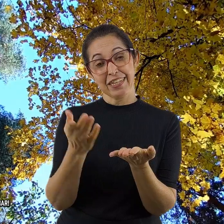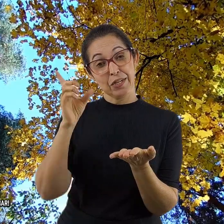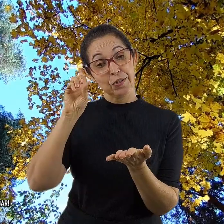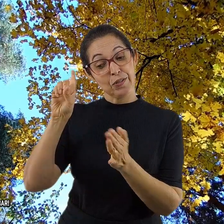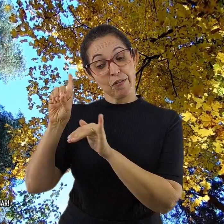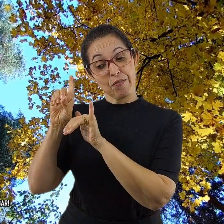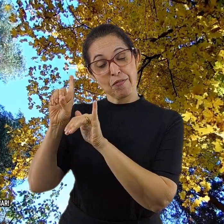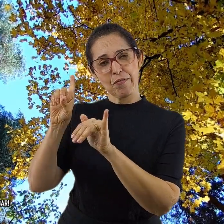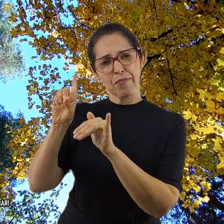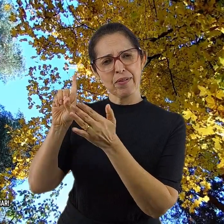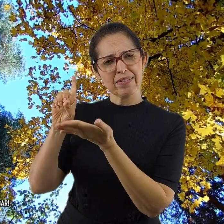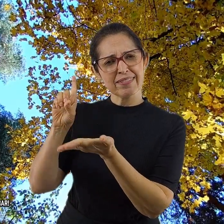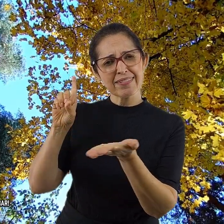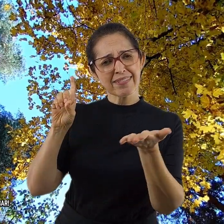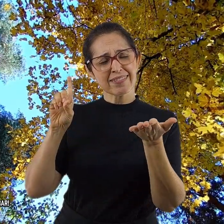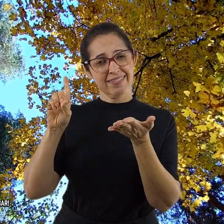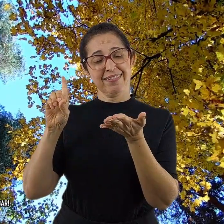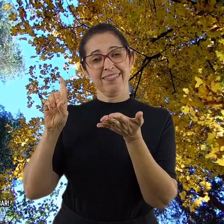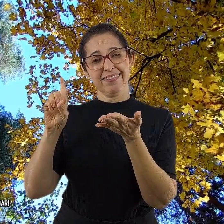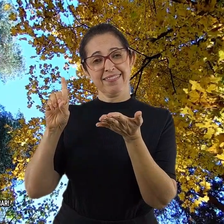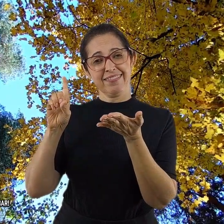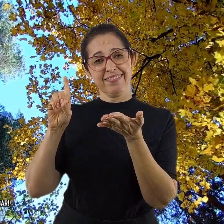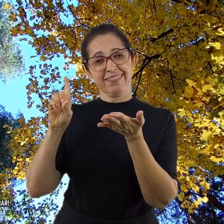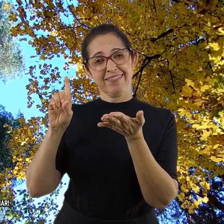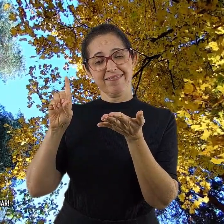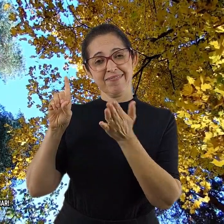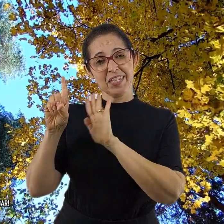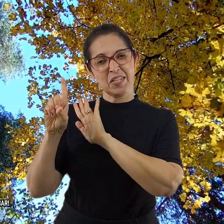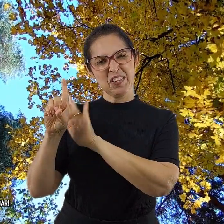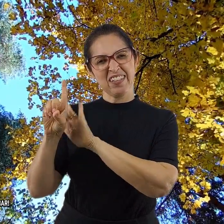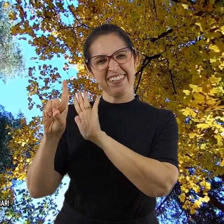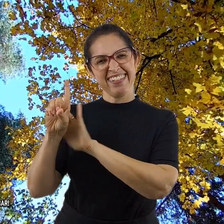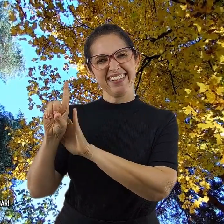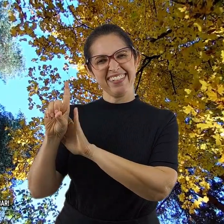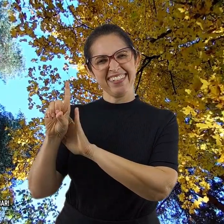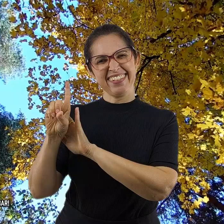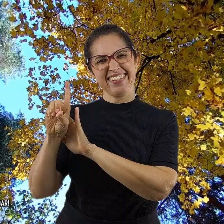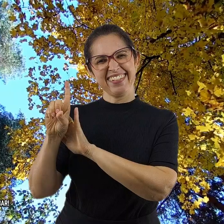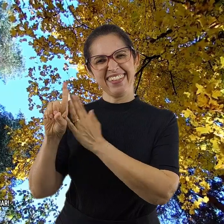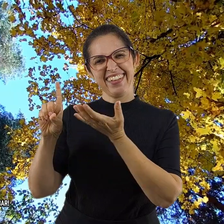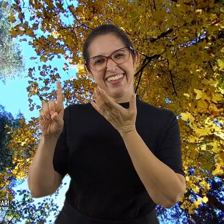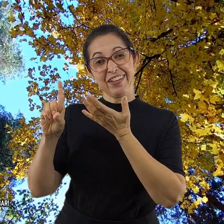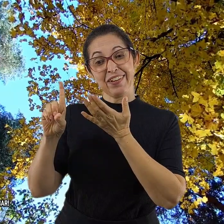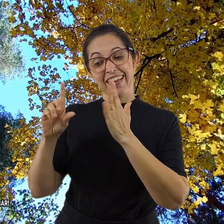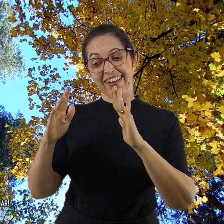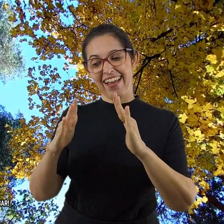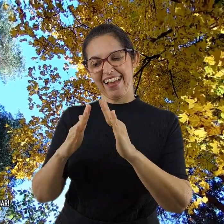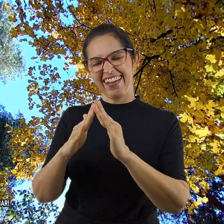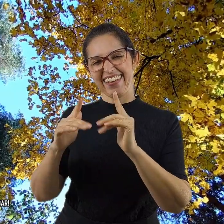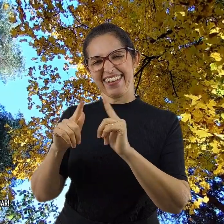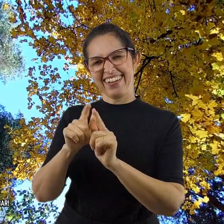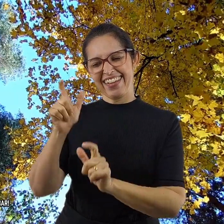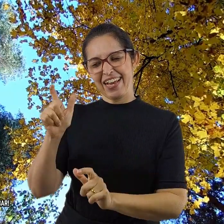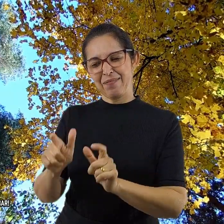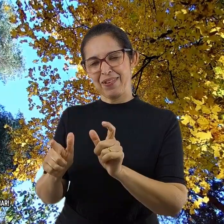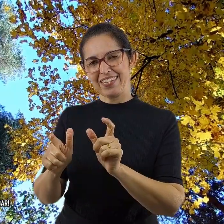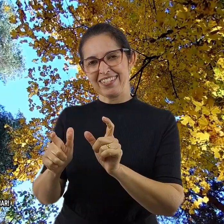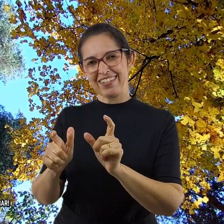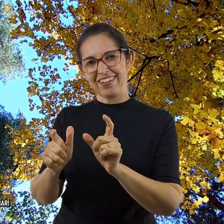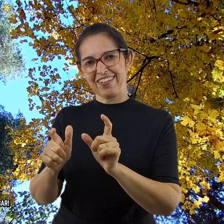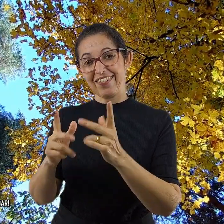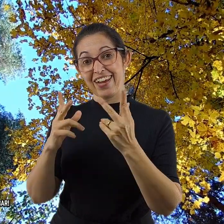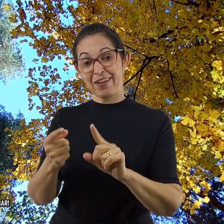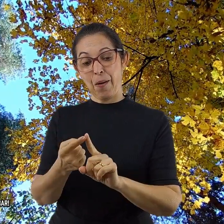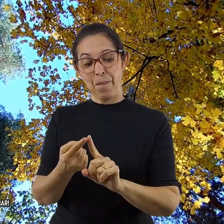O Senhor disse assim: eu quero a igreja voltando ao